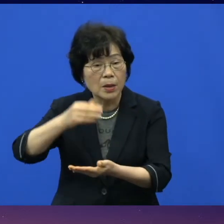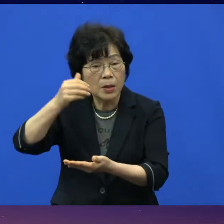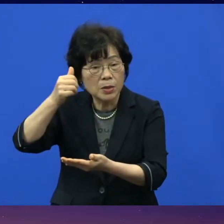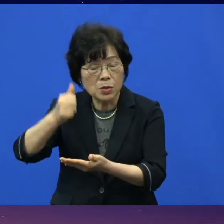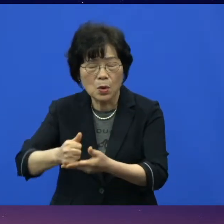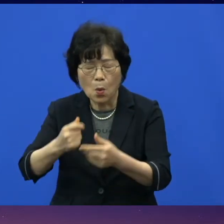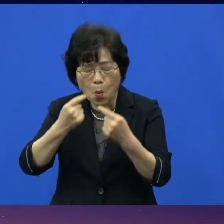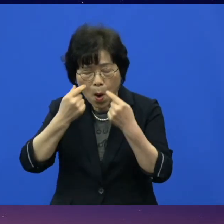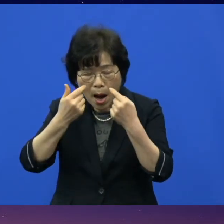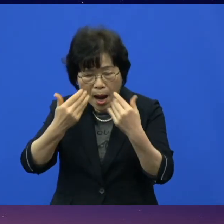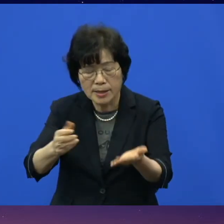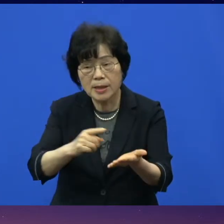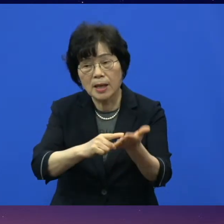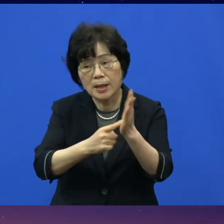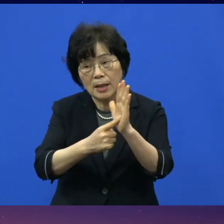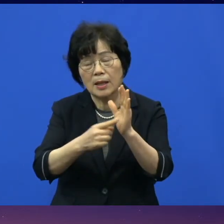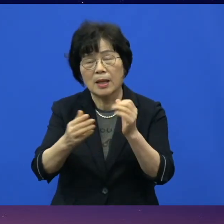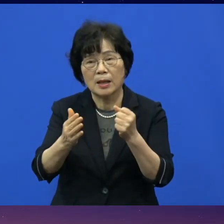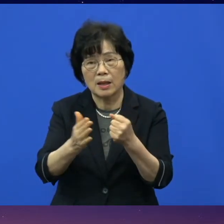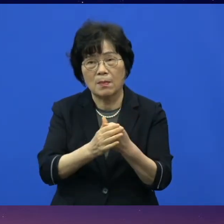선명하게 드러나기 때문에